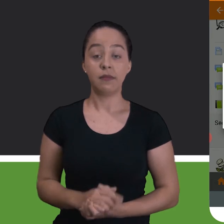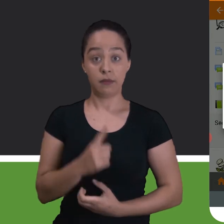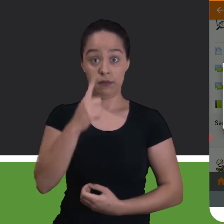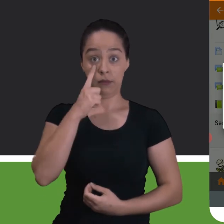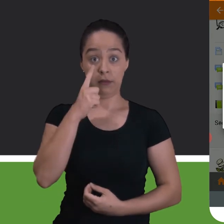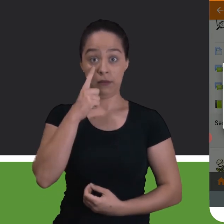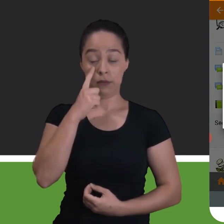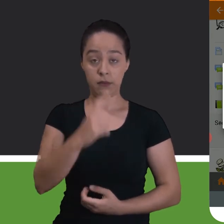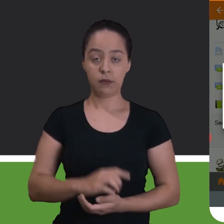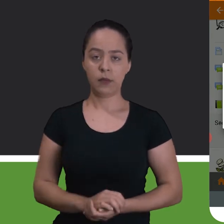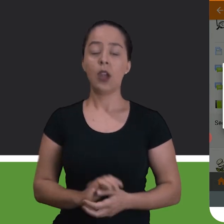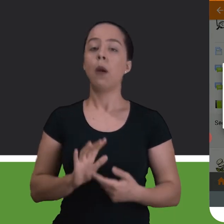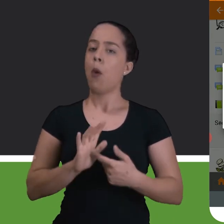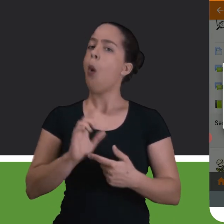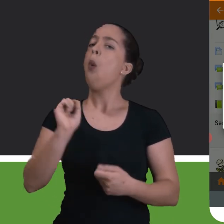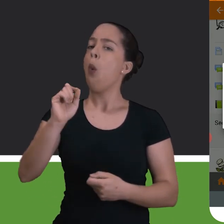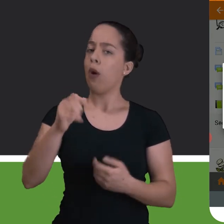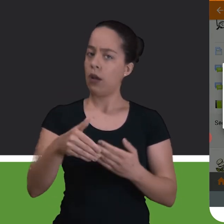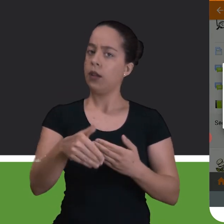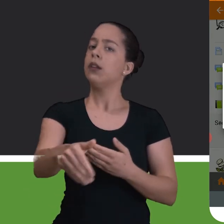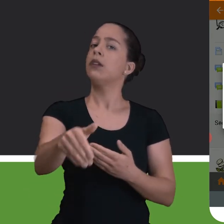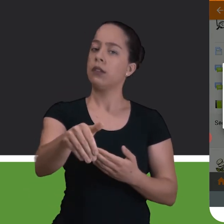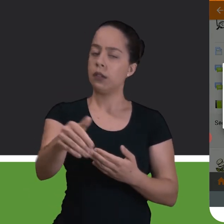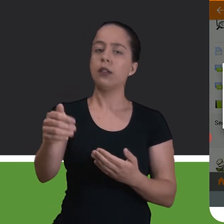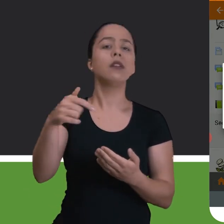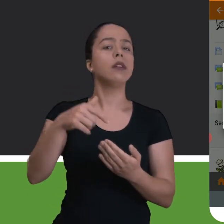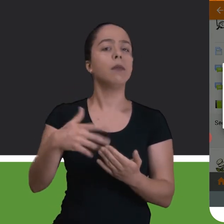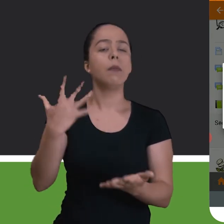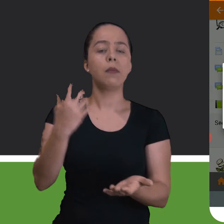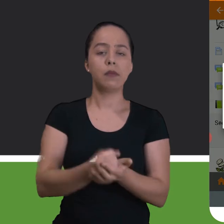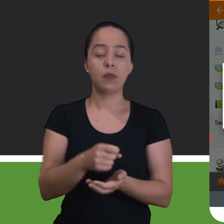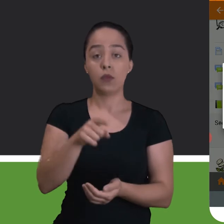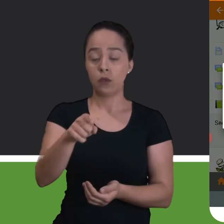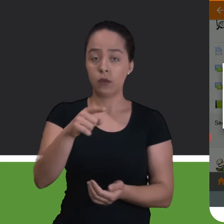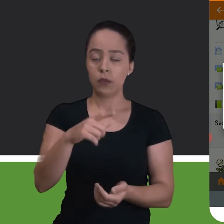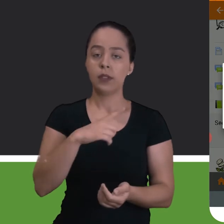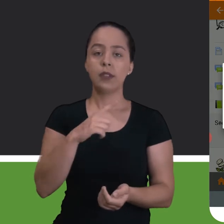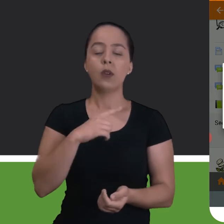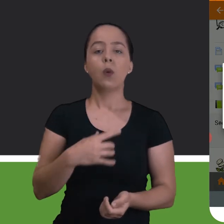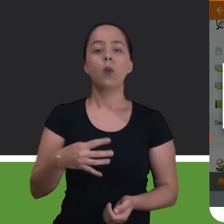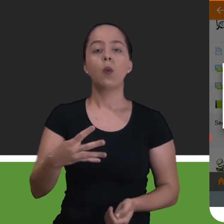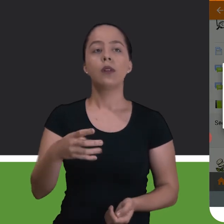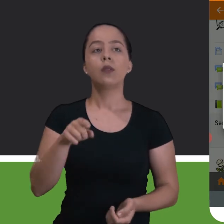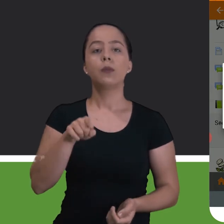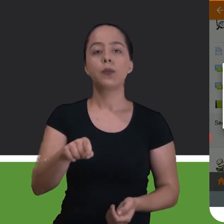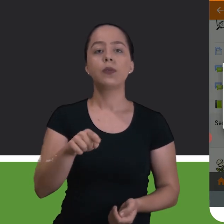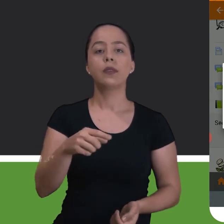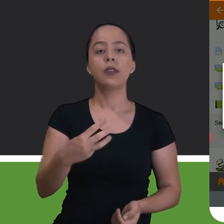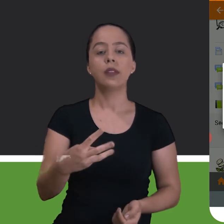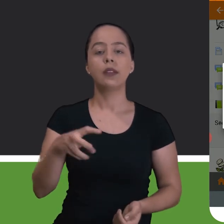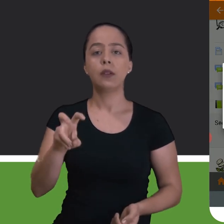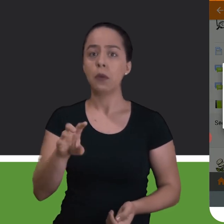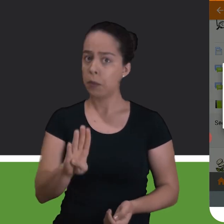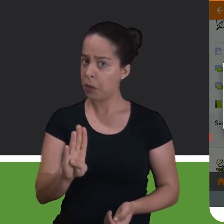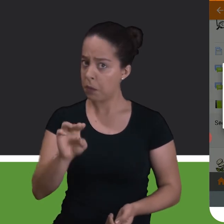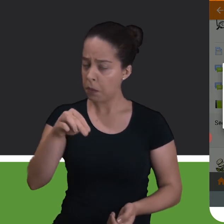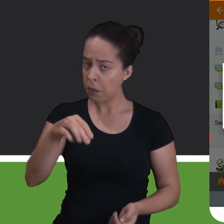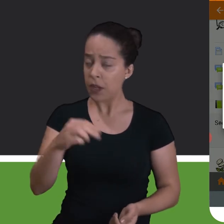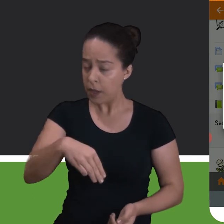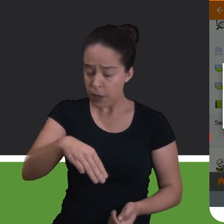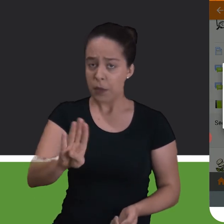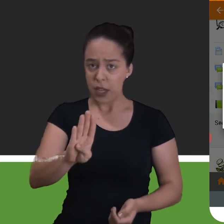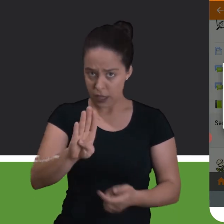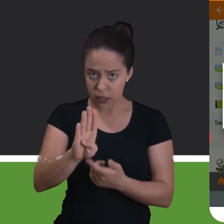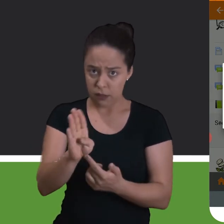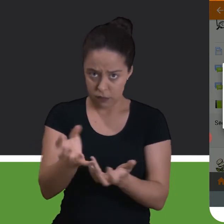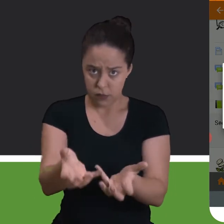oi ó veja que ele diz o que que vai ser baixado né você está pressa baixar pelo menos 4.35 megabytes